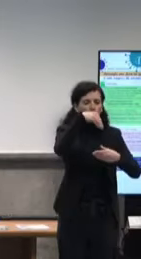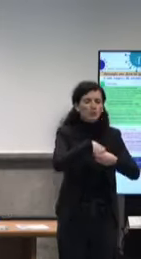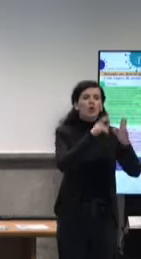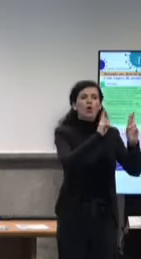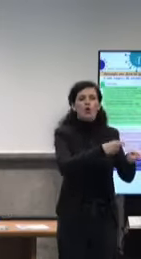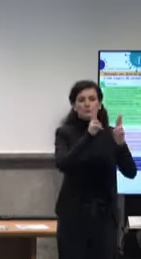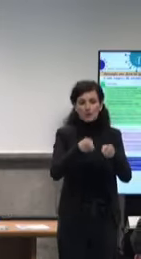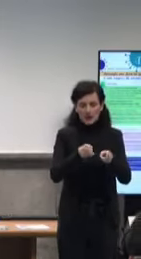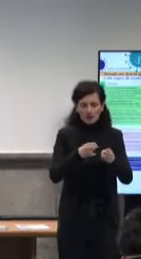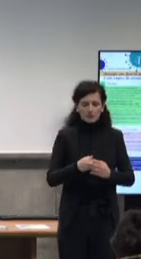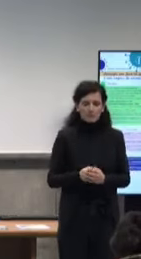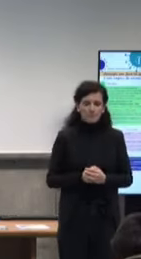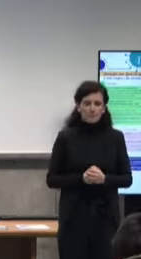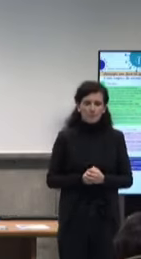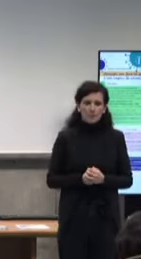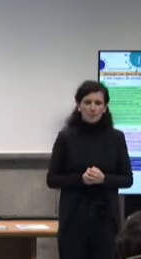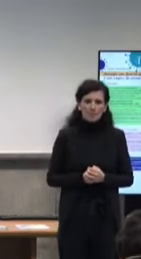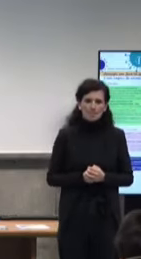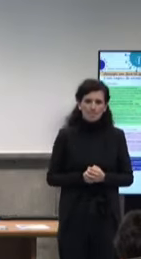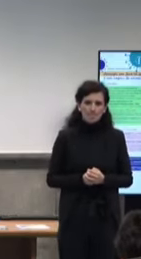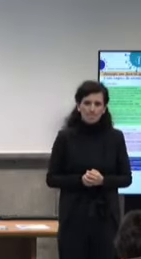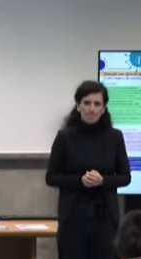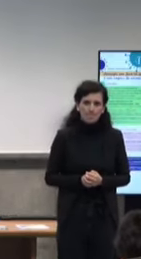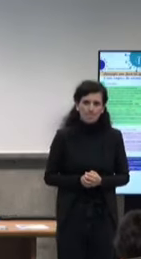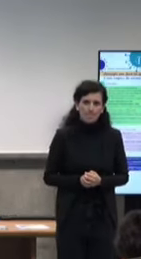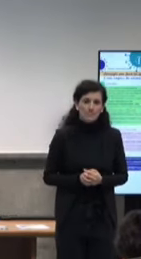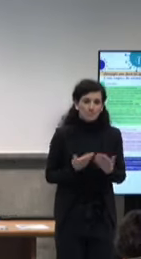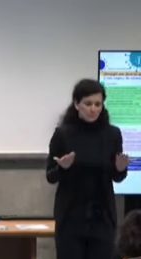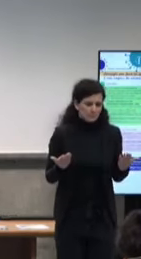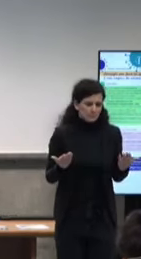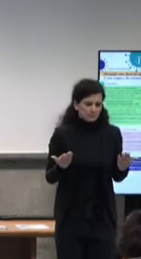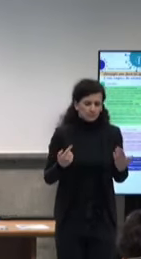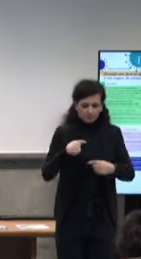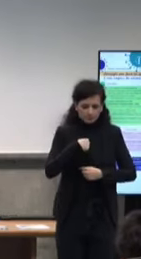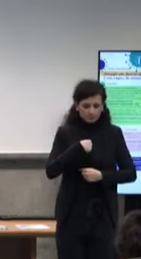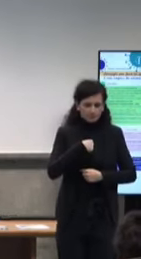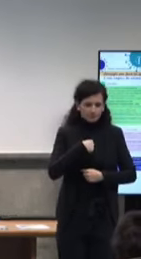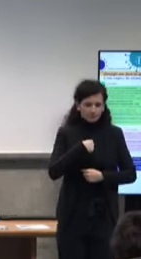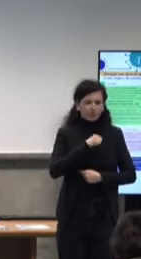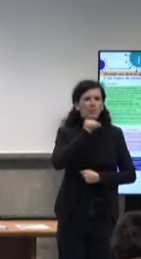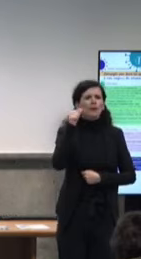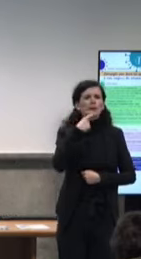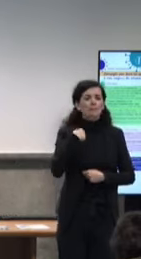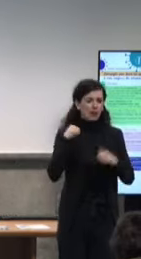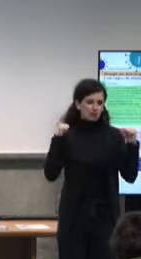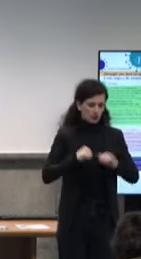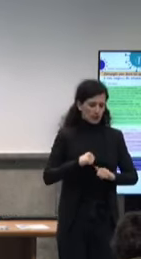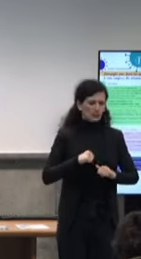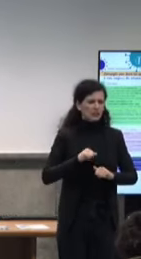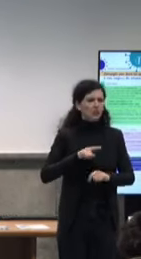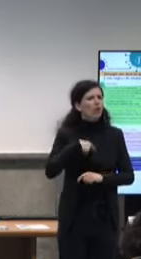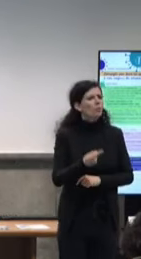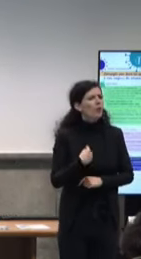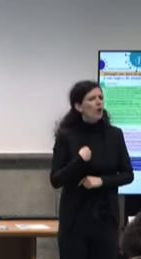è molto apprezzabile che mi consente di dire da cittadino prima che da ricercatore o da giornalista